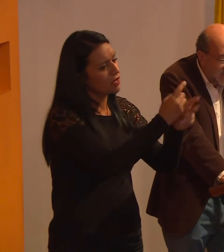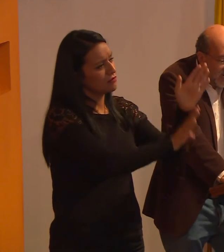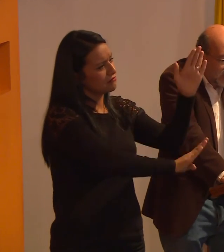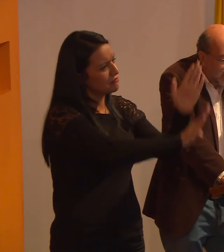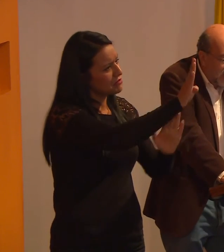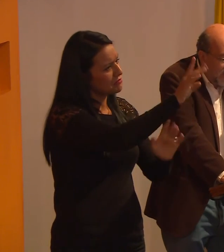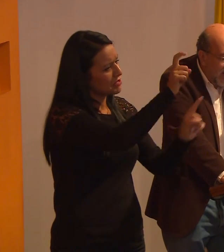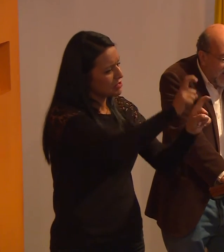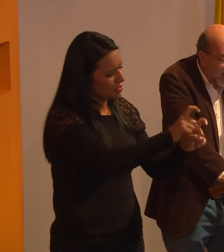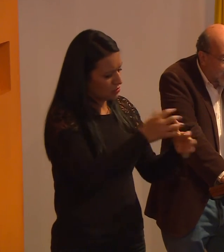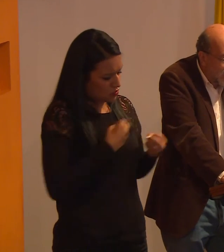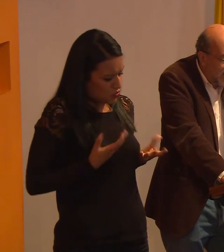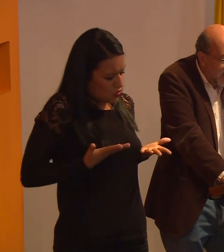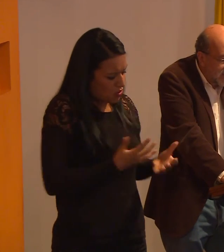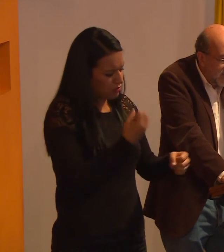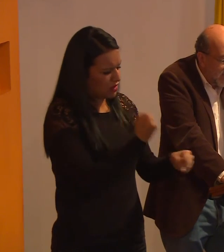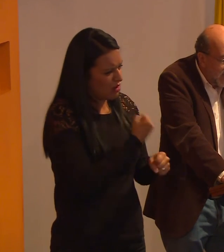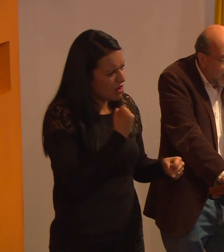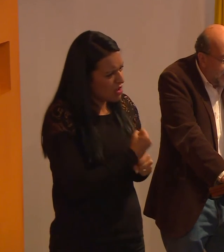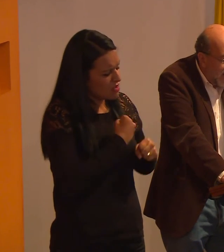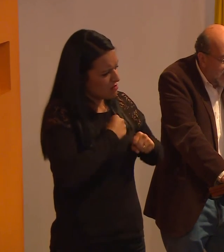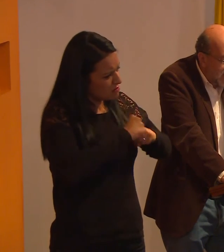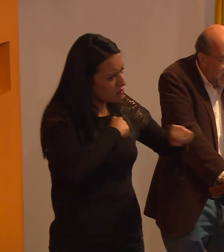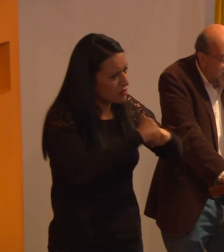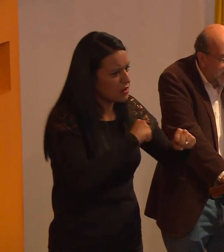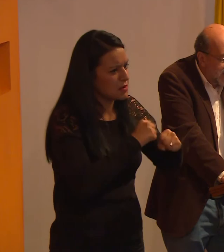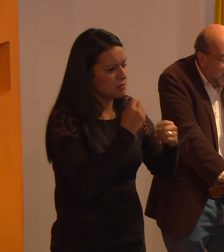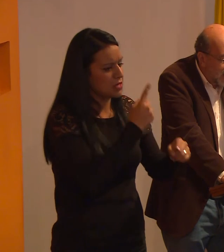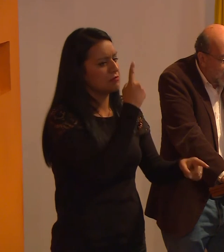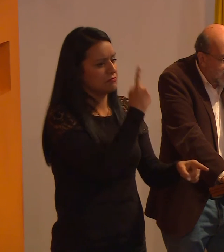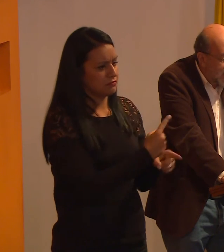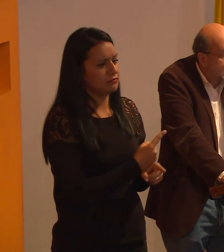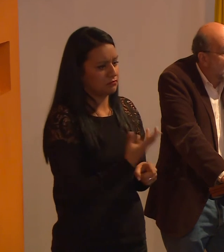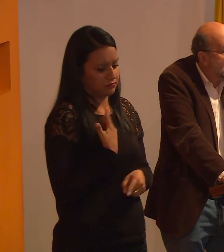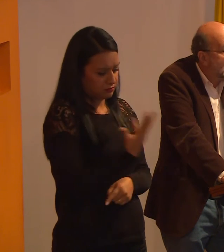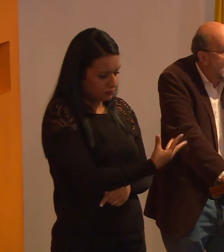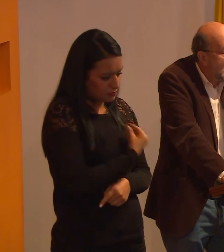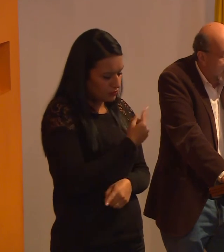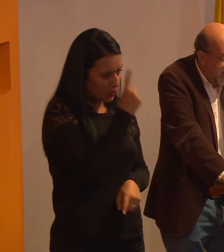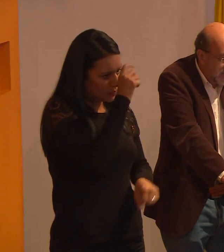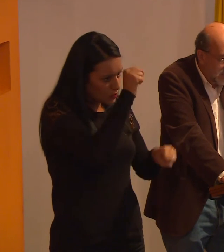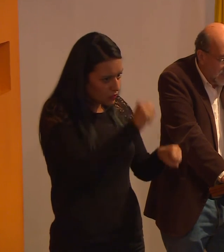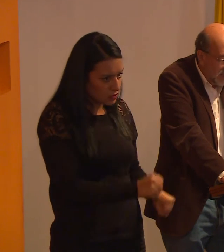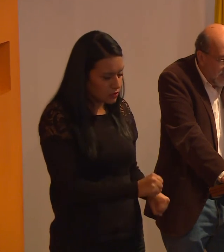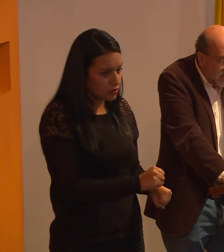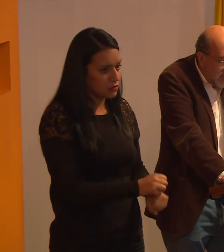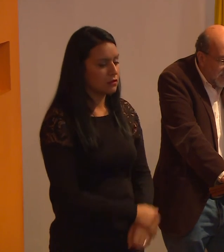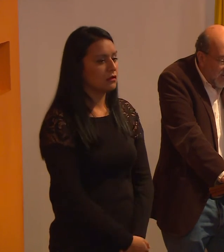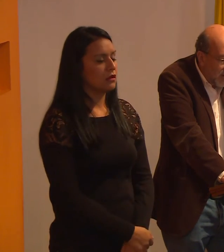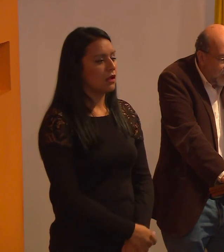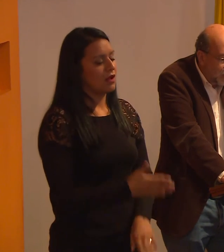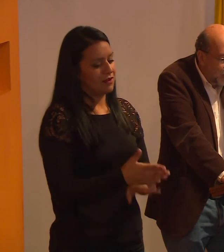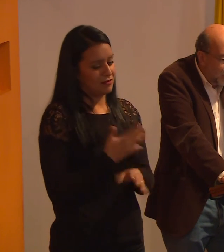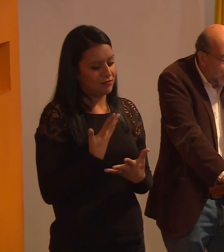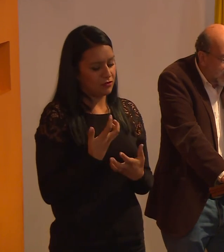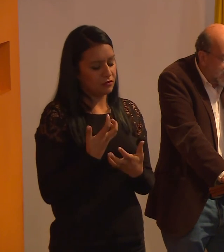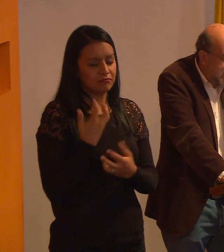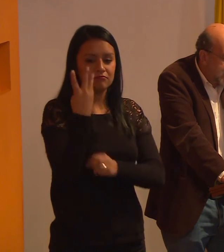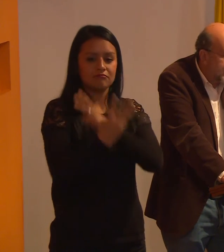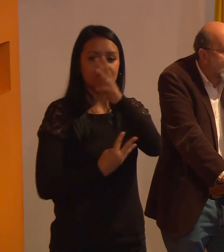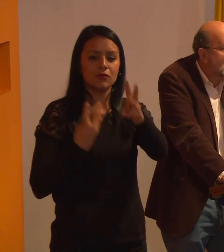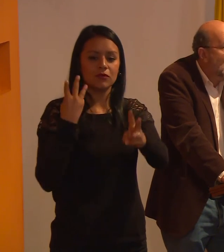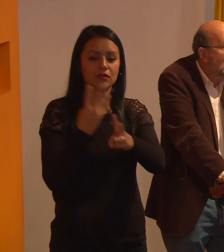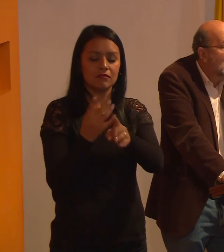y necesario trabajar arduamente para hacer efectivas nuestras posibilidades, deseamos un mundo